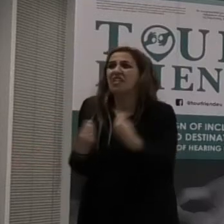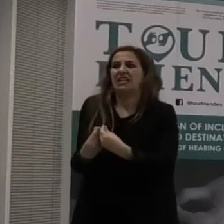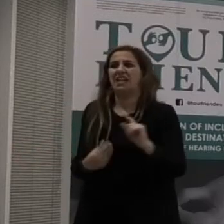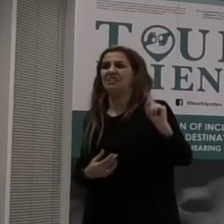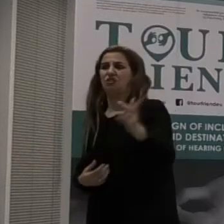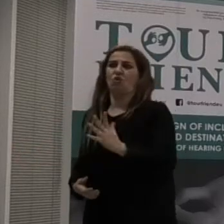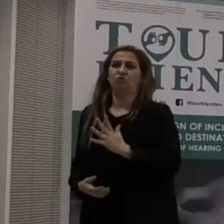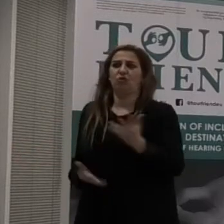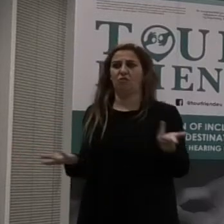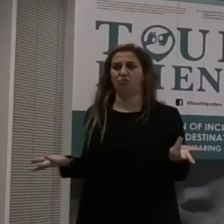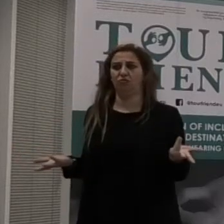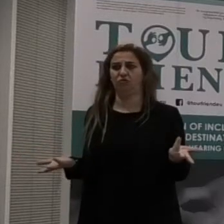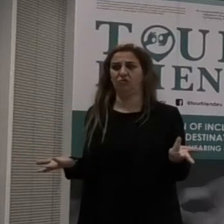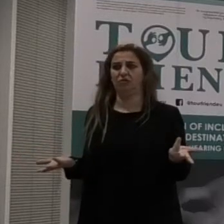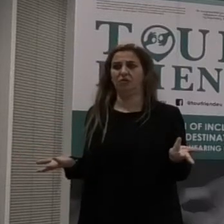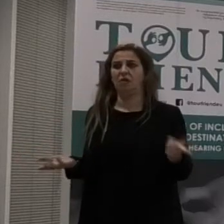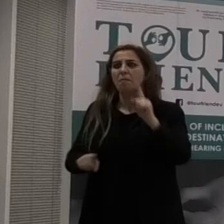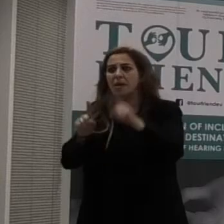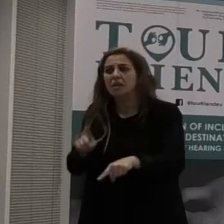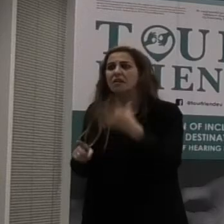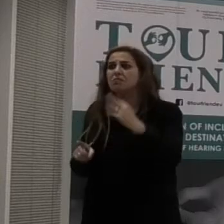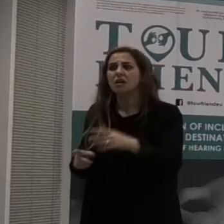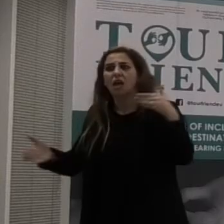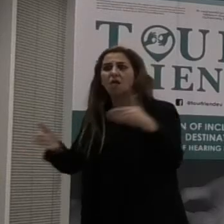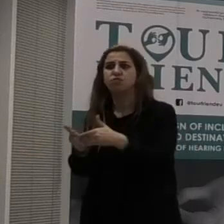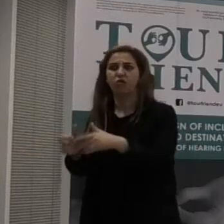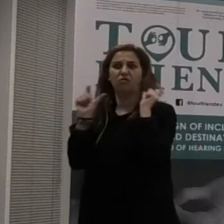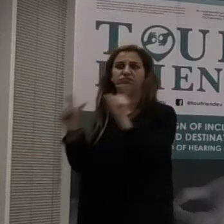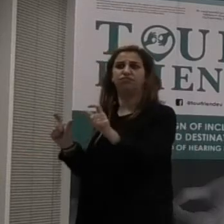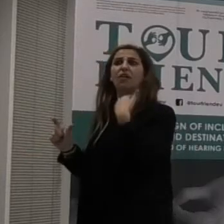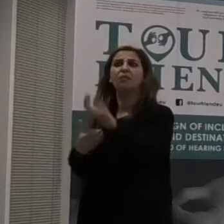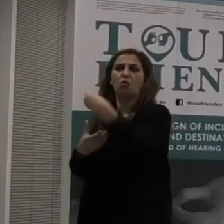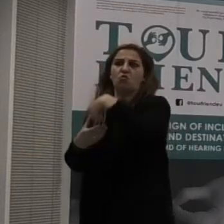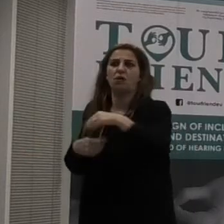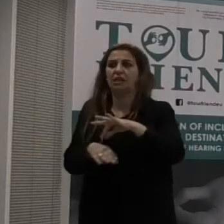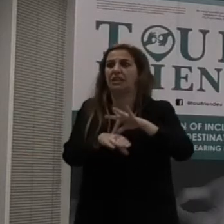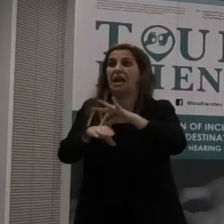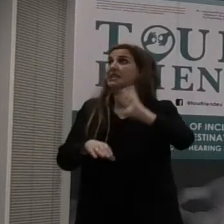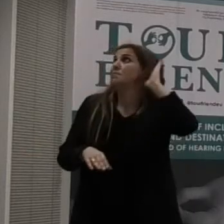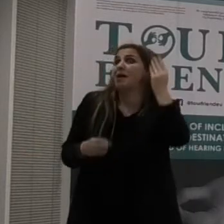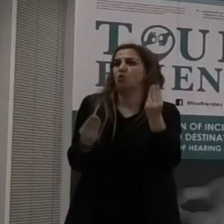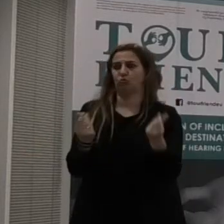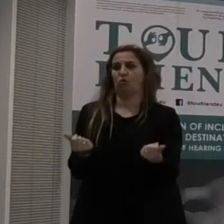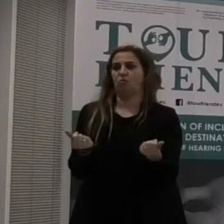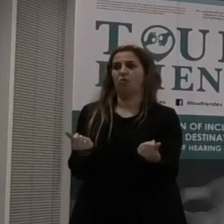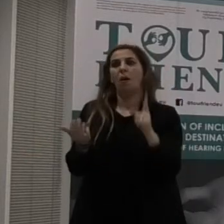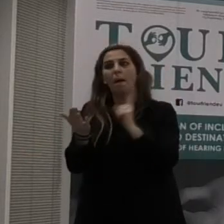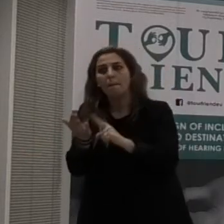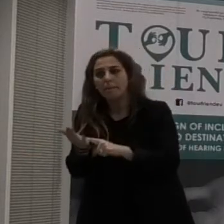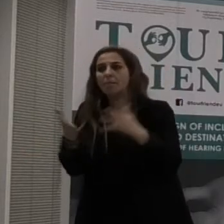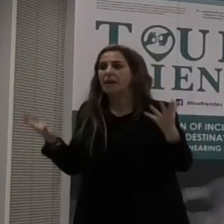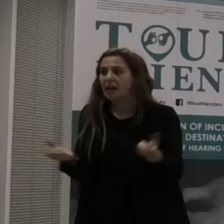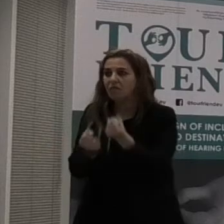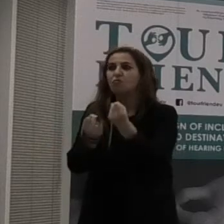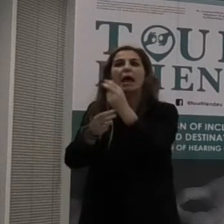δεν περιλαμβάνουν όλους και δεν μπορούν όλοι να τις παρακολουθήσουν. Επομένως, γιατί όχι να μην βρεθεί μια